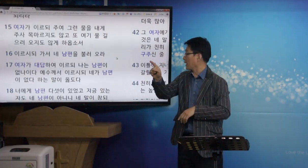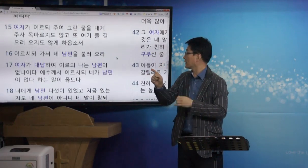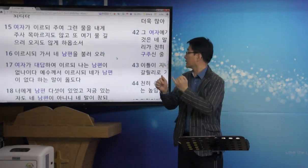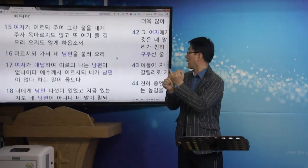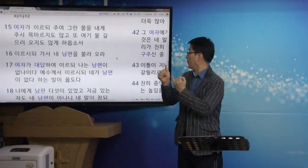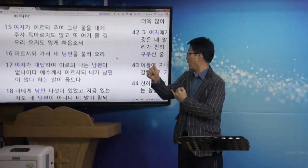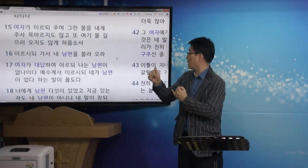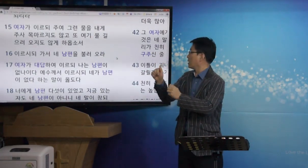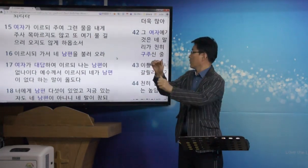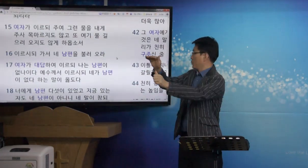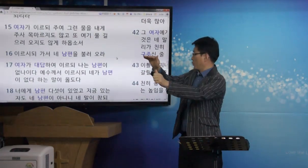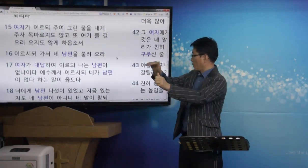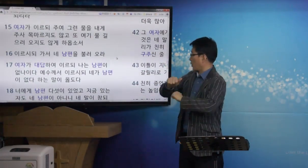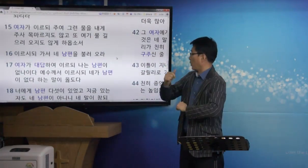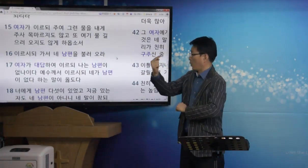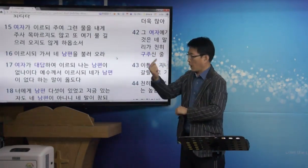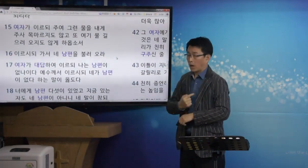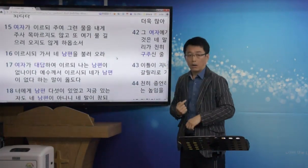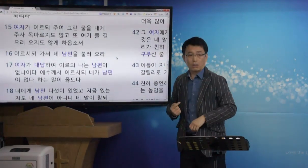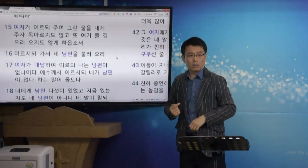이르되 가서 내 남편을 불러오라.